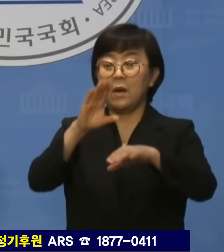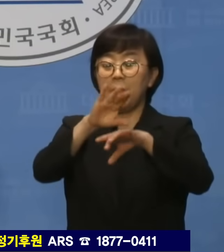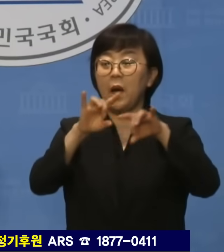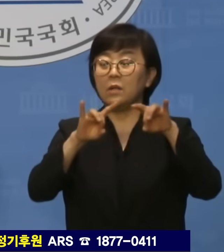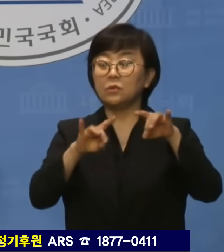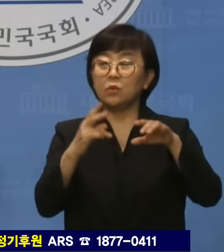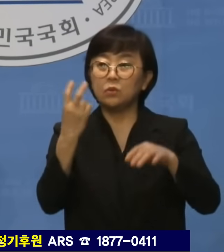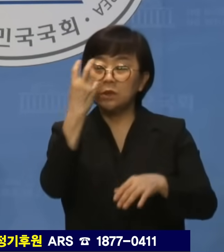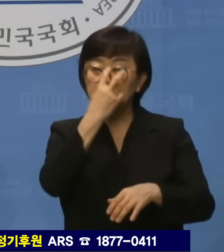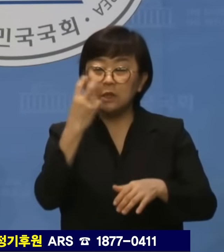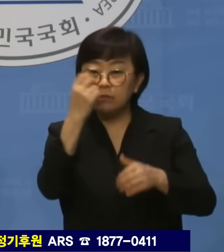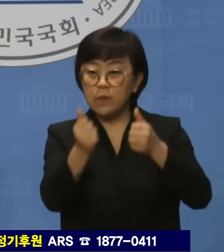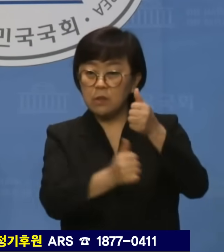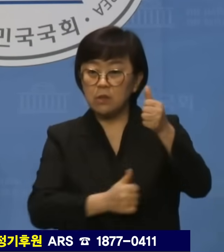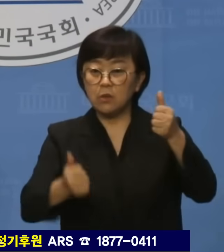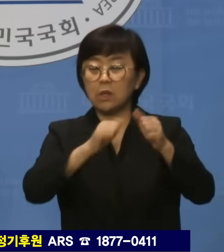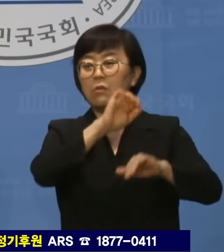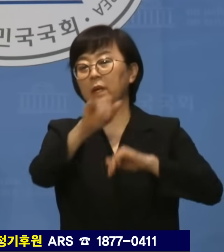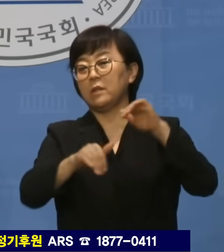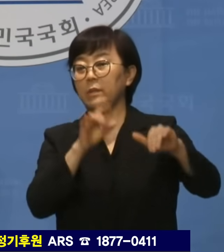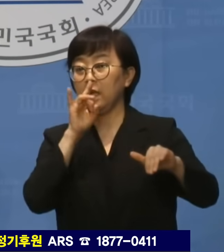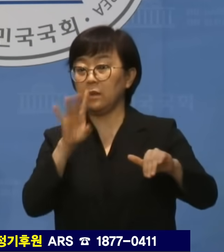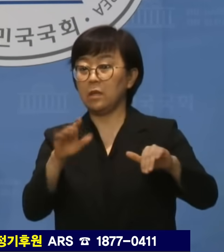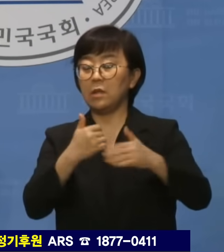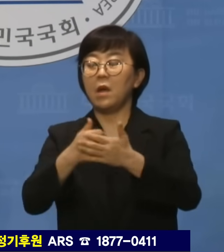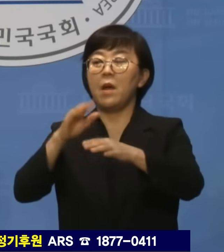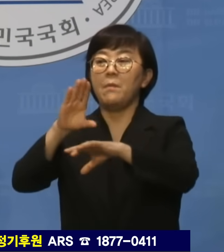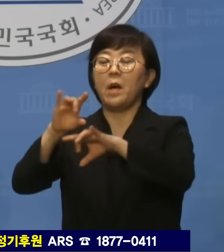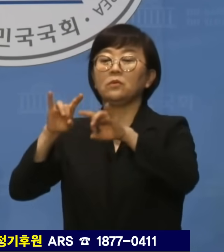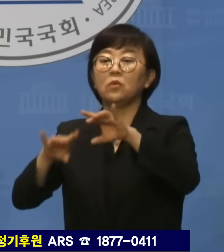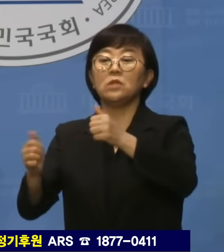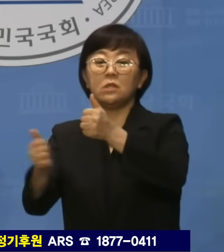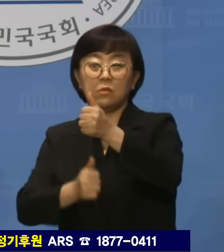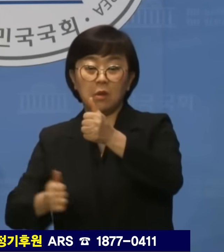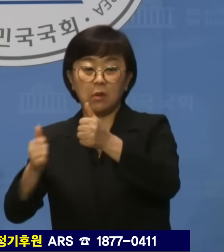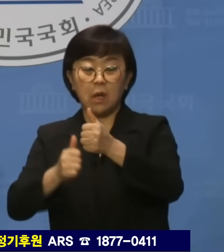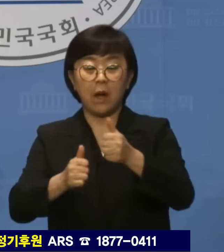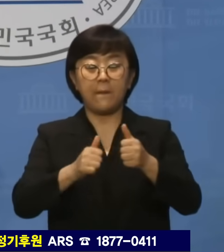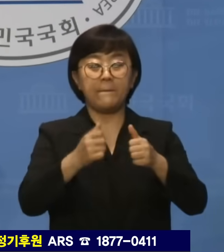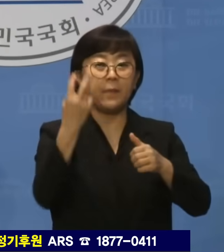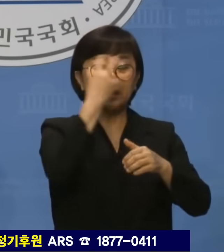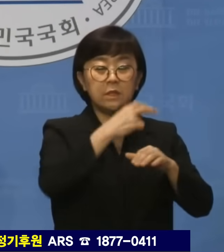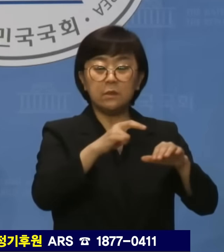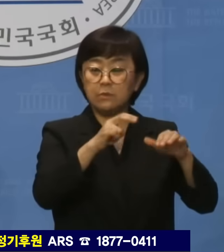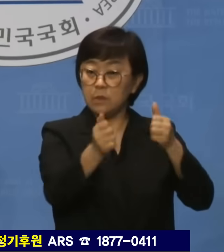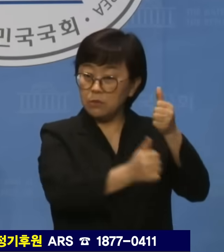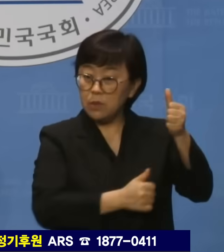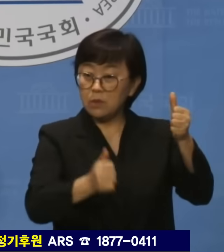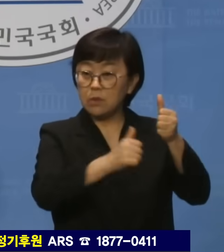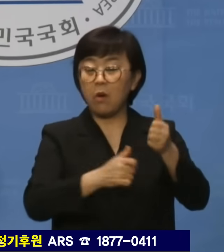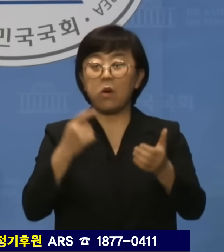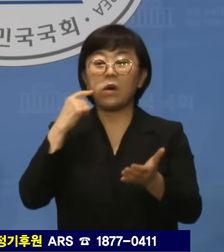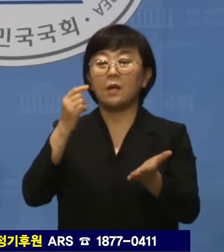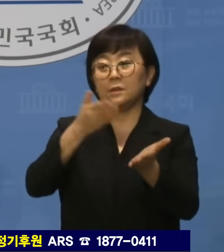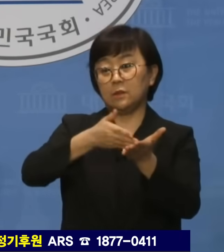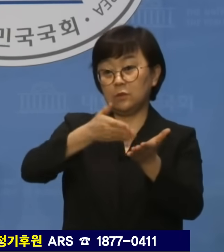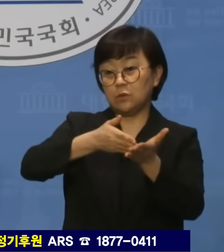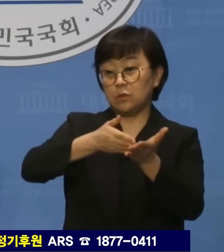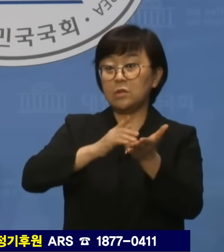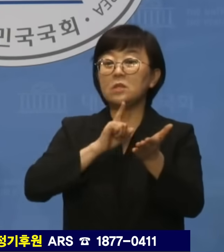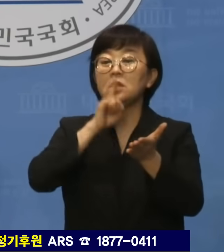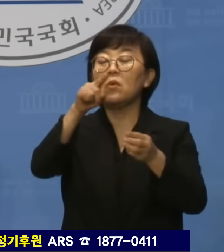방심위에 관여해서는 안 되는 방통위가 방심위로 하여금 가짜 뉴스